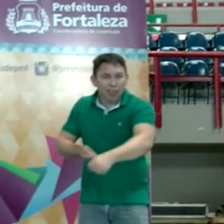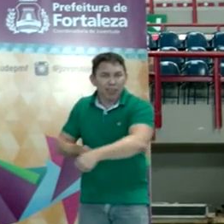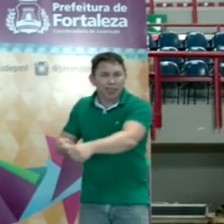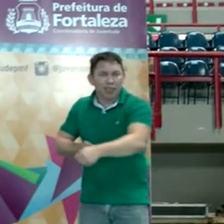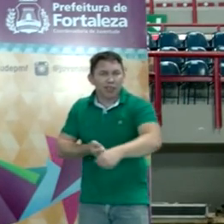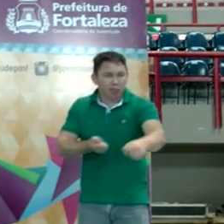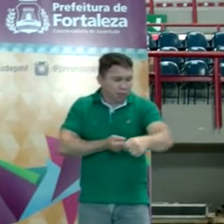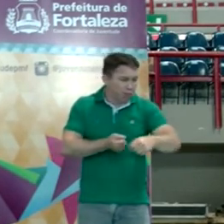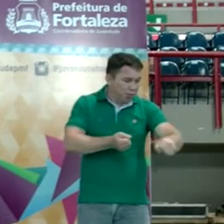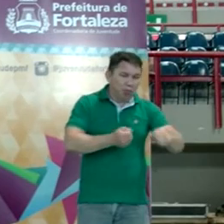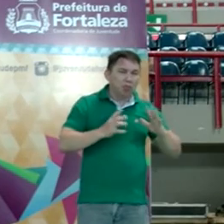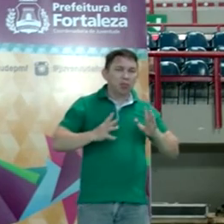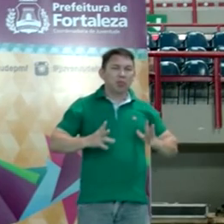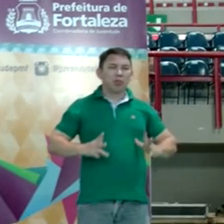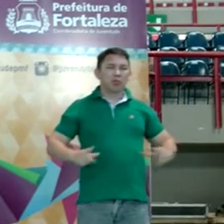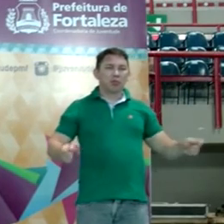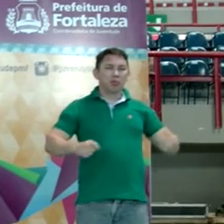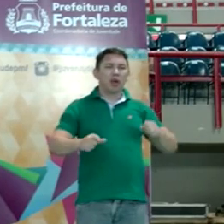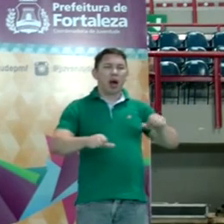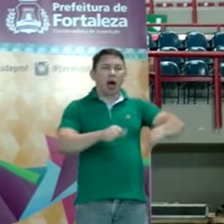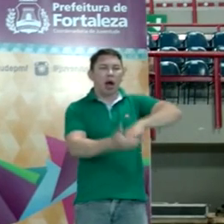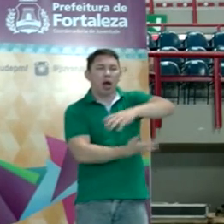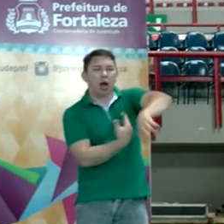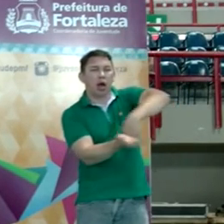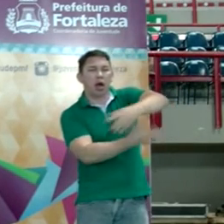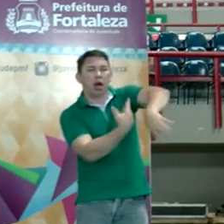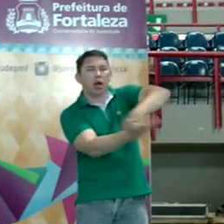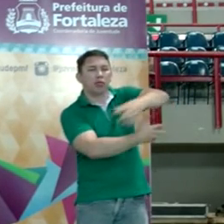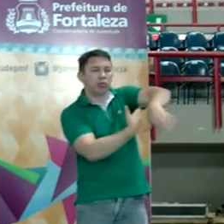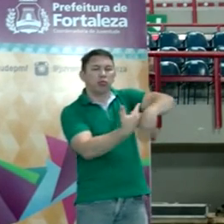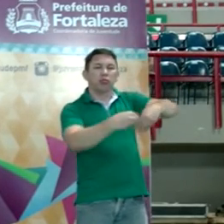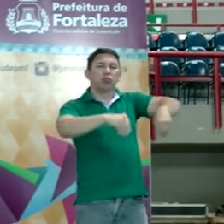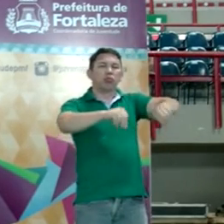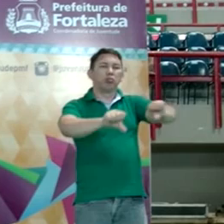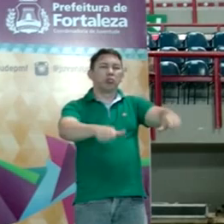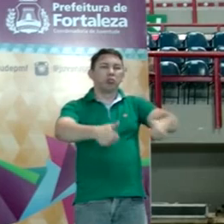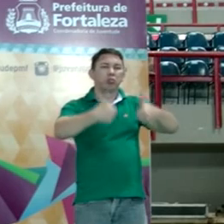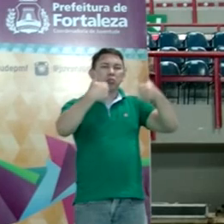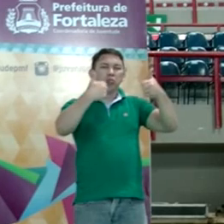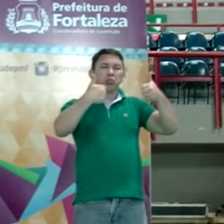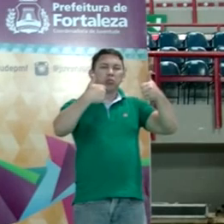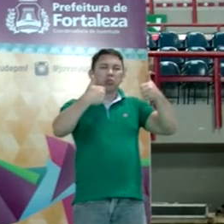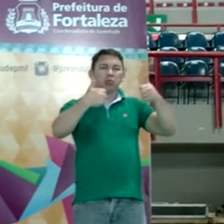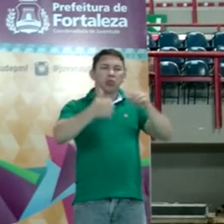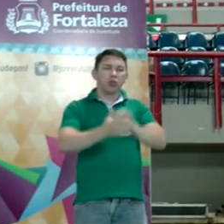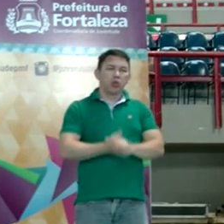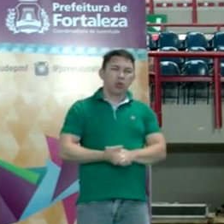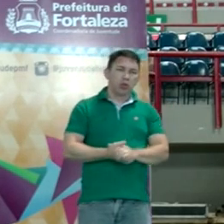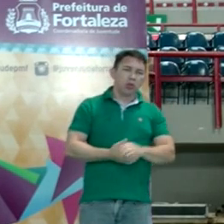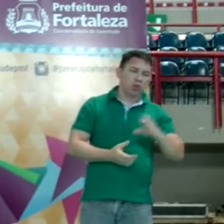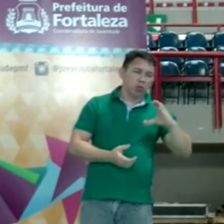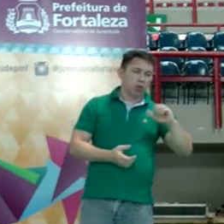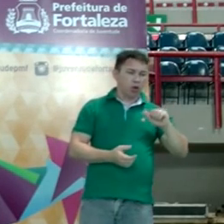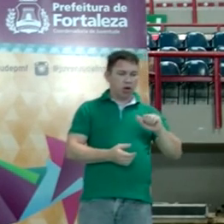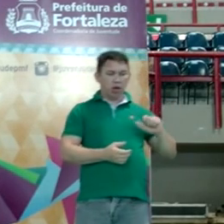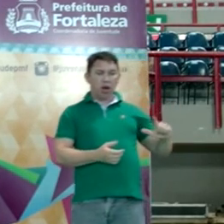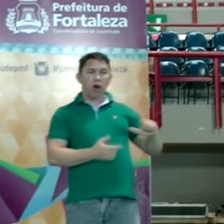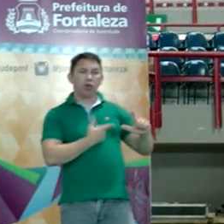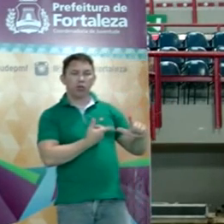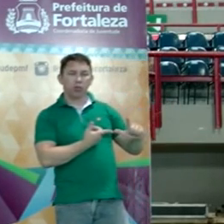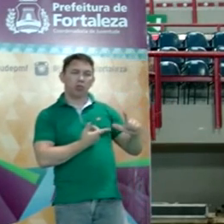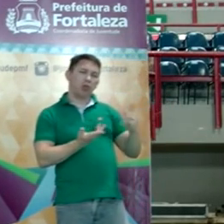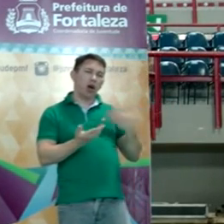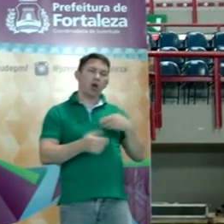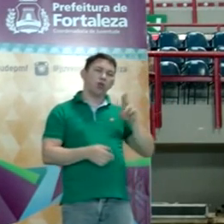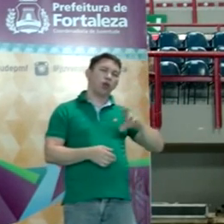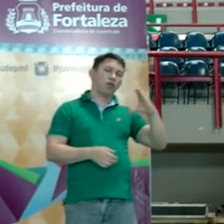antiácido funciona basicamente como uma calagem para o nosso estômago, para eles no caso, no que diz respeito